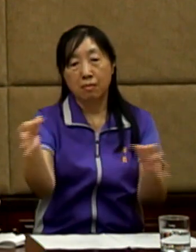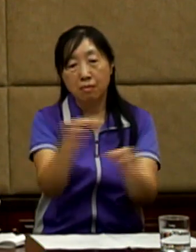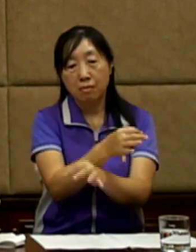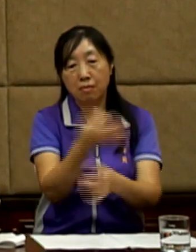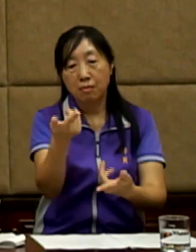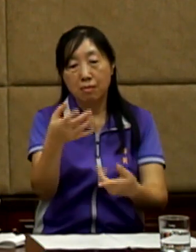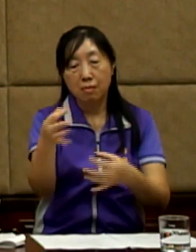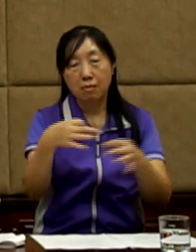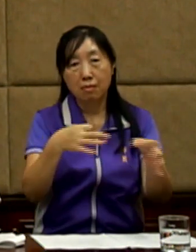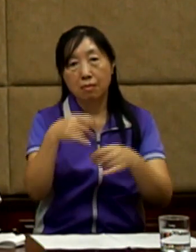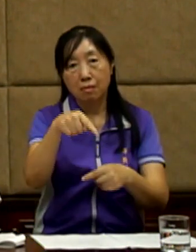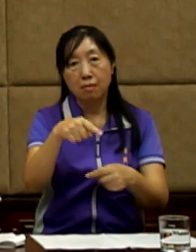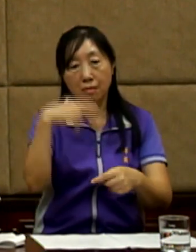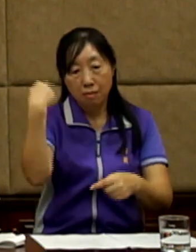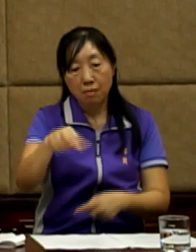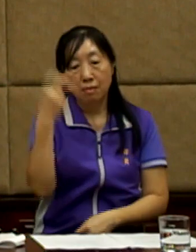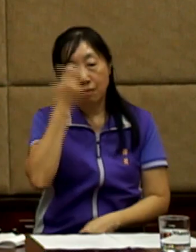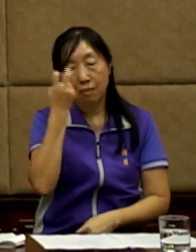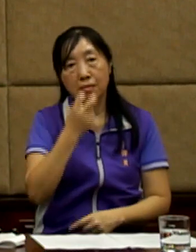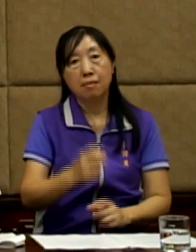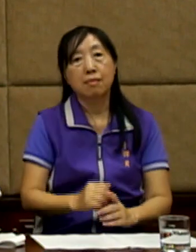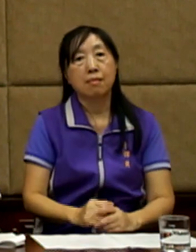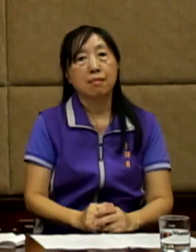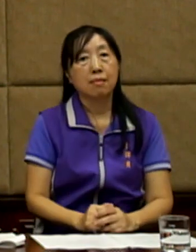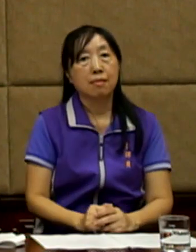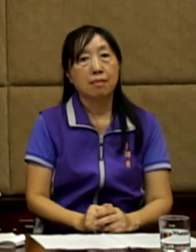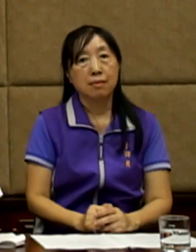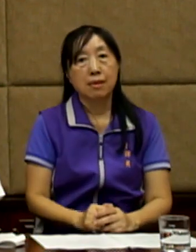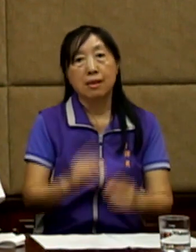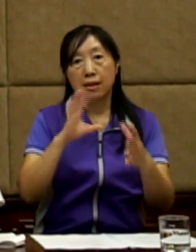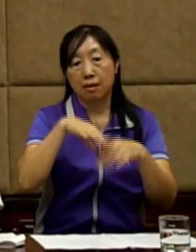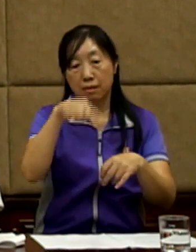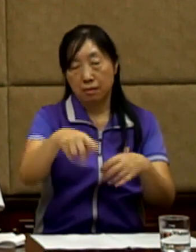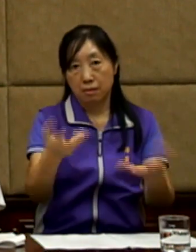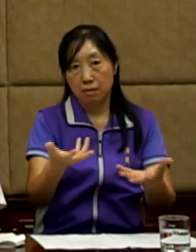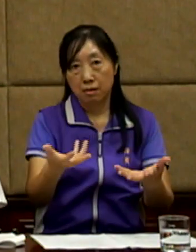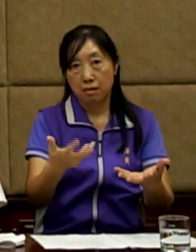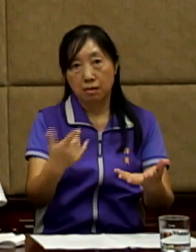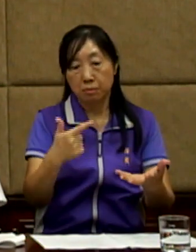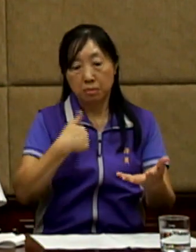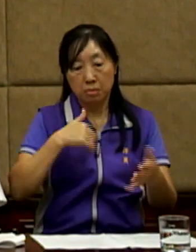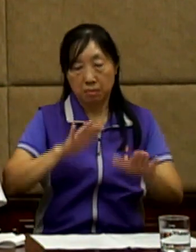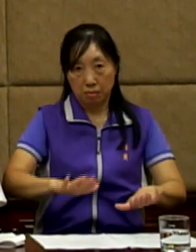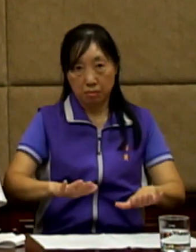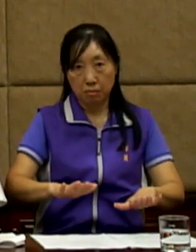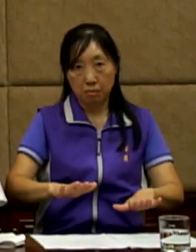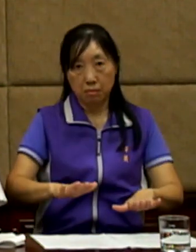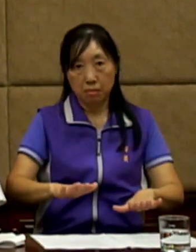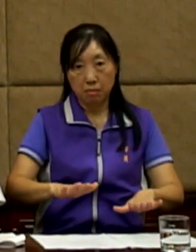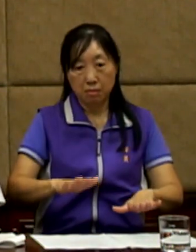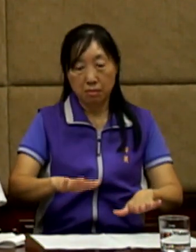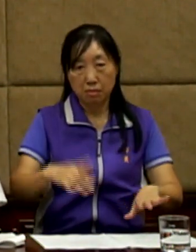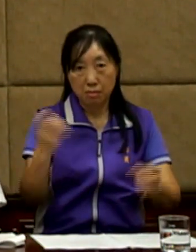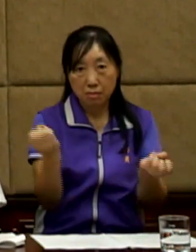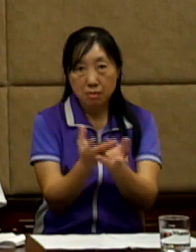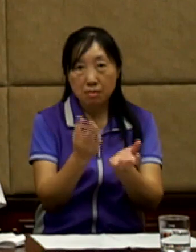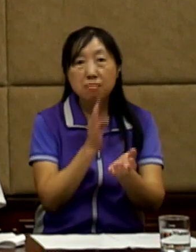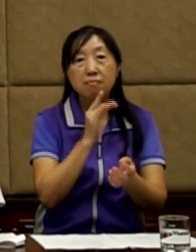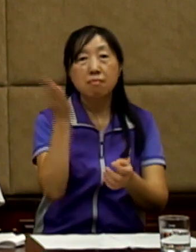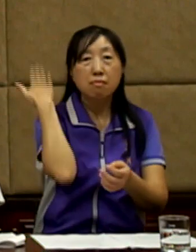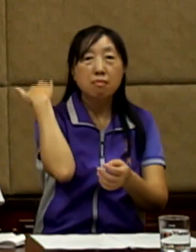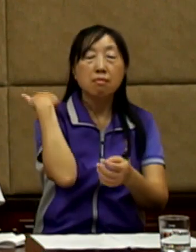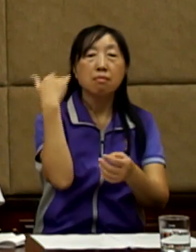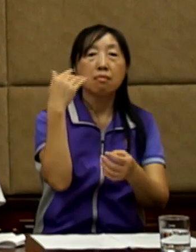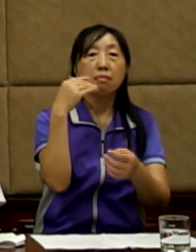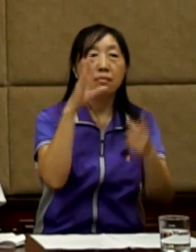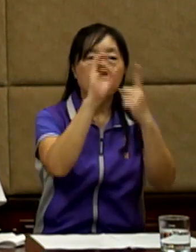议。我大概现在讲的就是这样子，因为这个案子不是现在这一时一刻是因为95年，那是